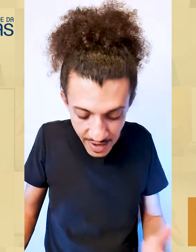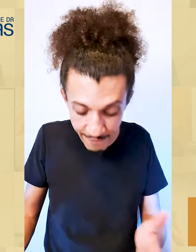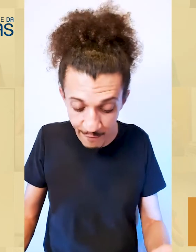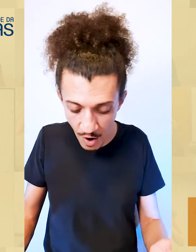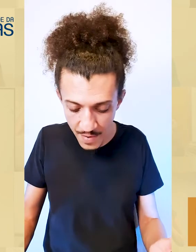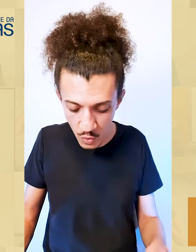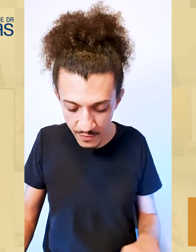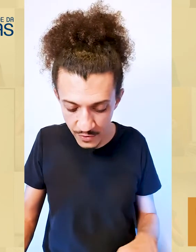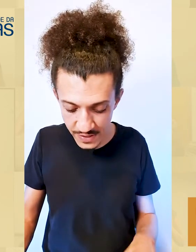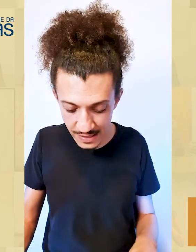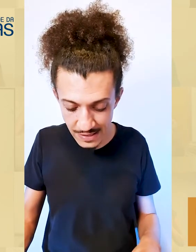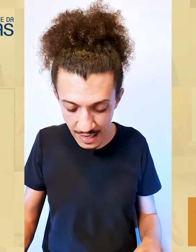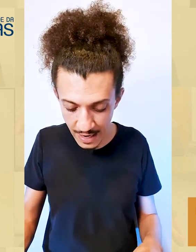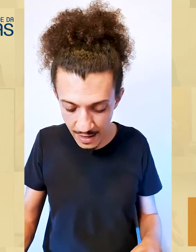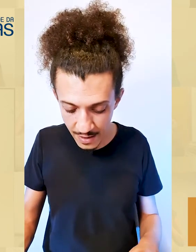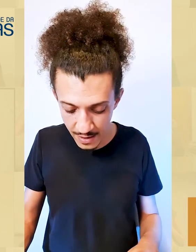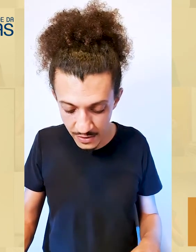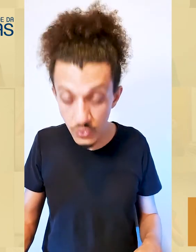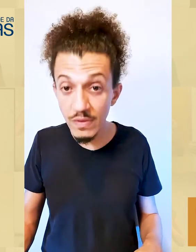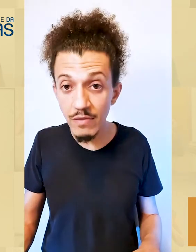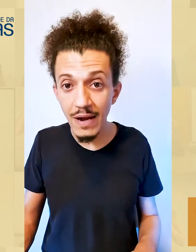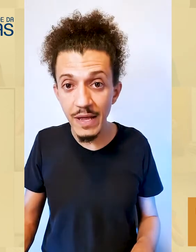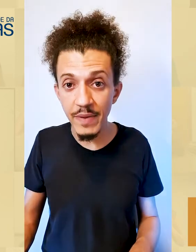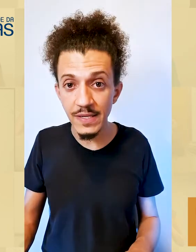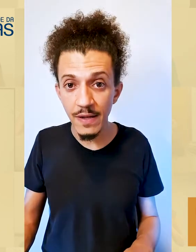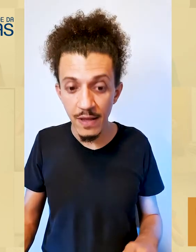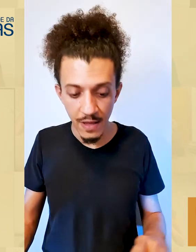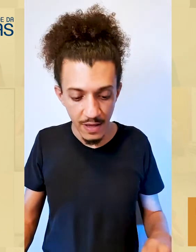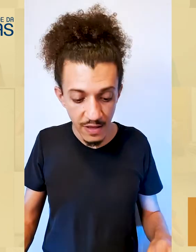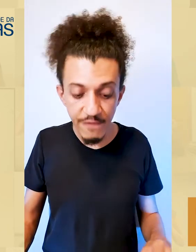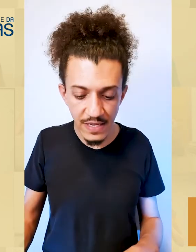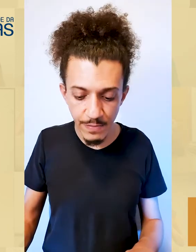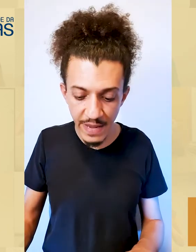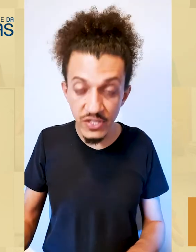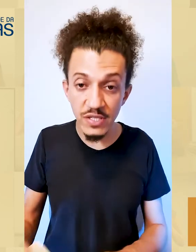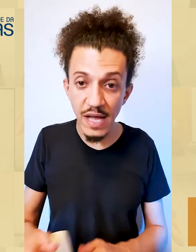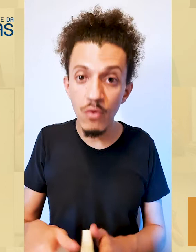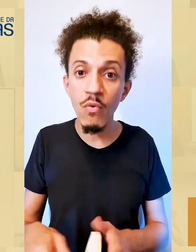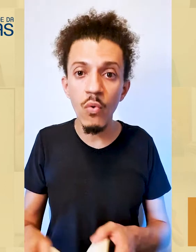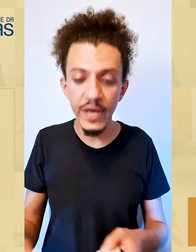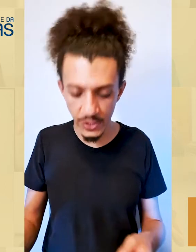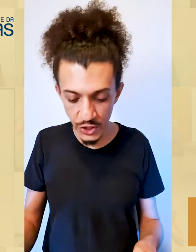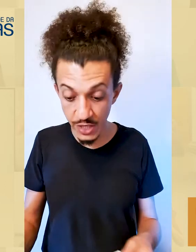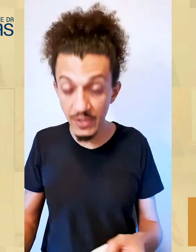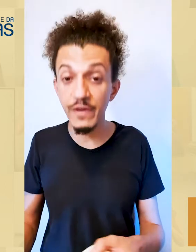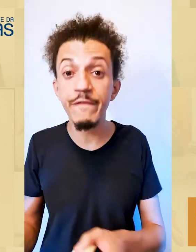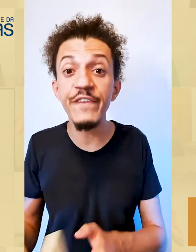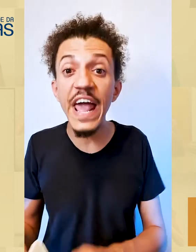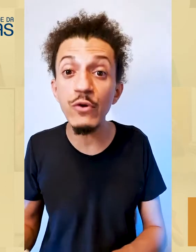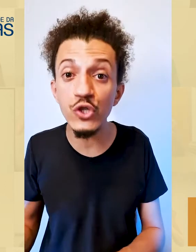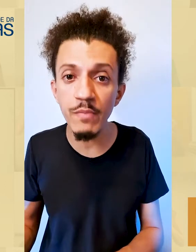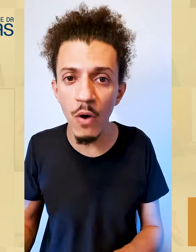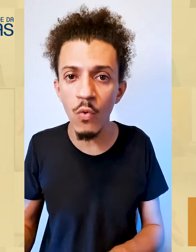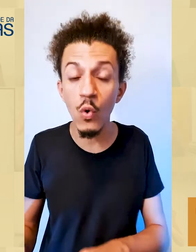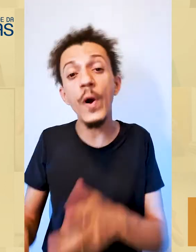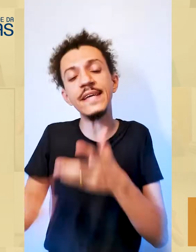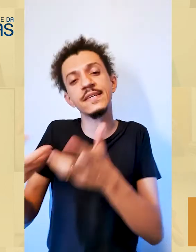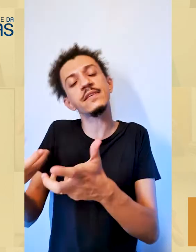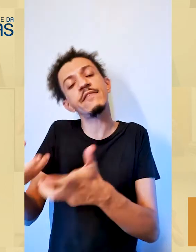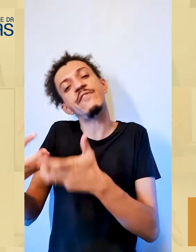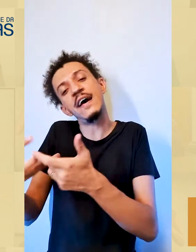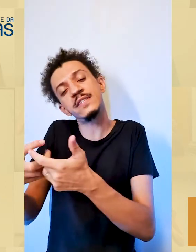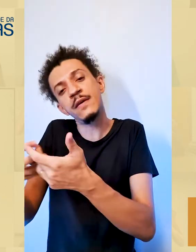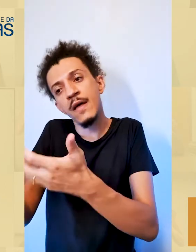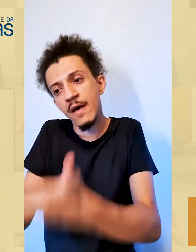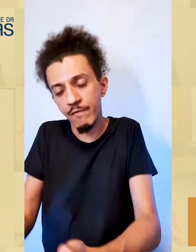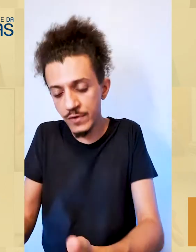provável que a forma como você está estudando a Libras, infelizmente, está com o que a gente chama de freios de mão, coisas